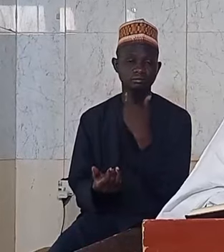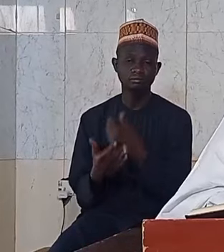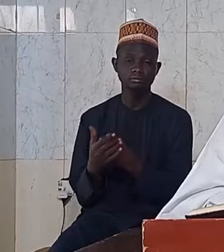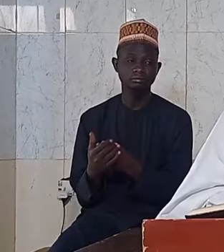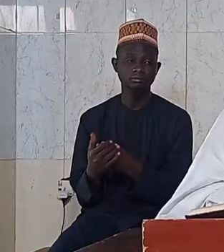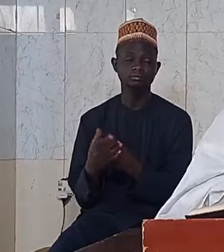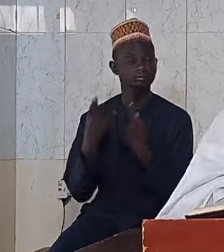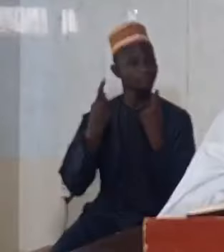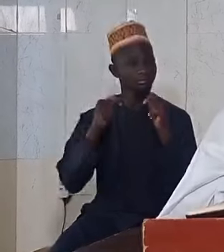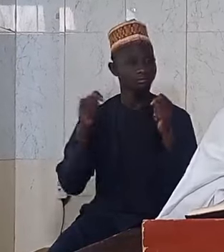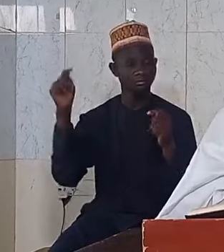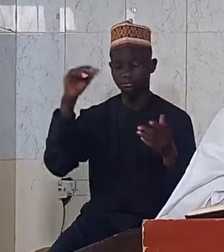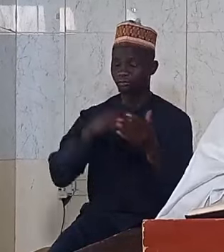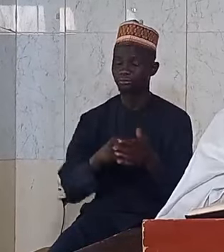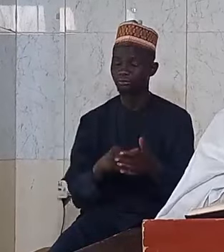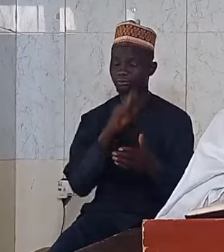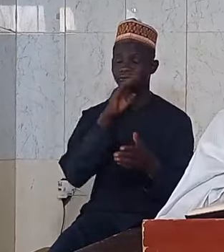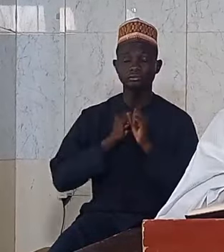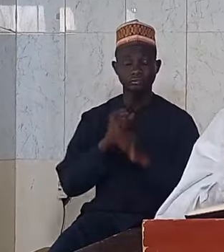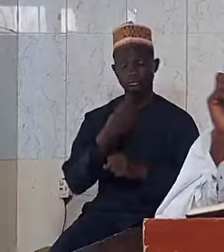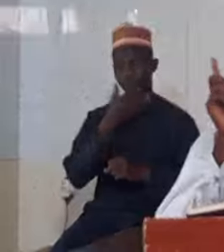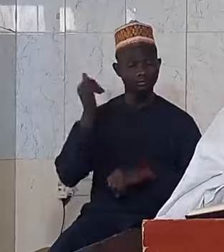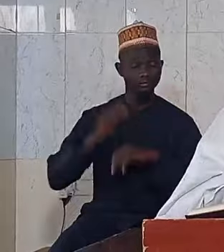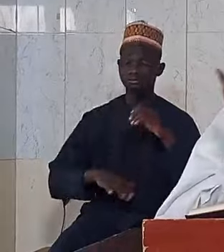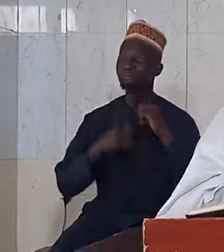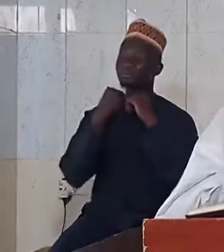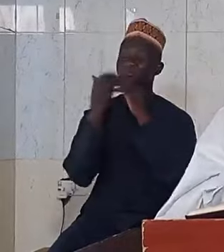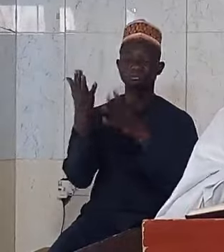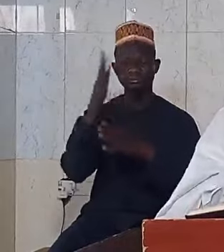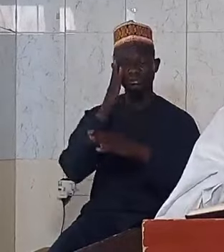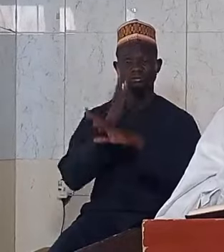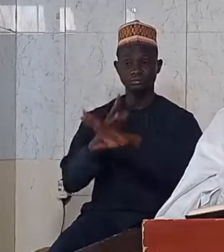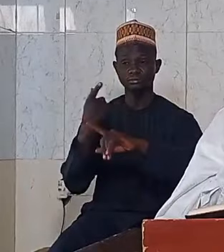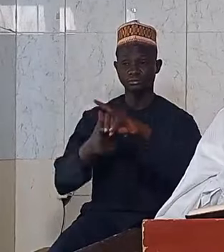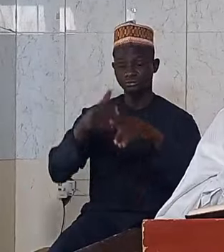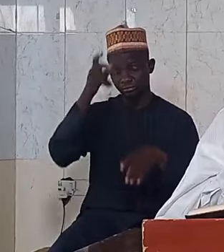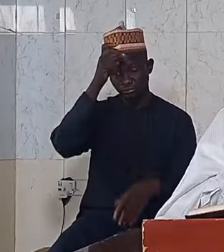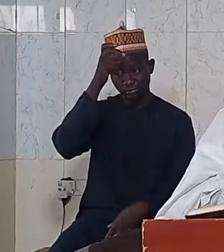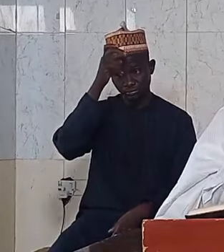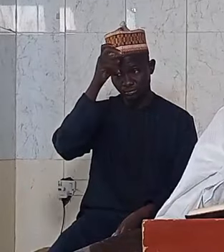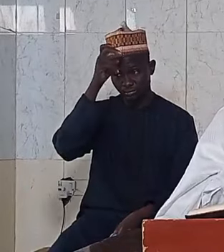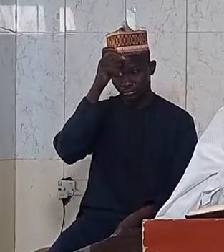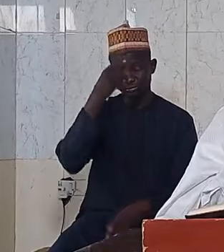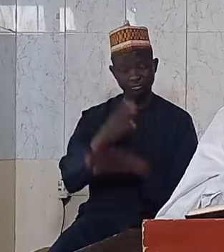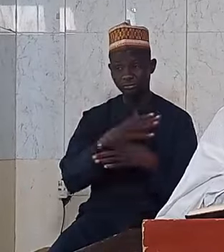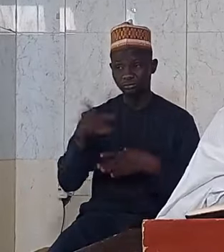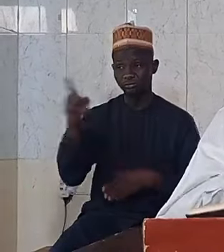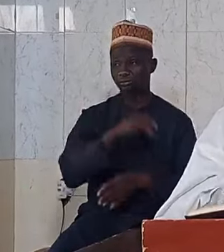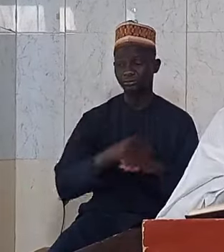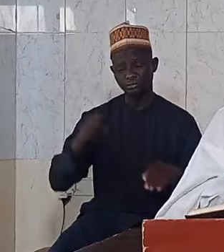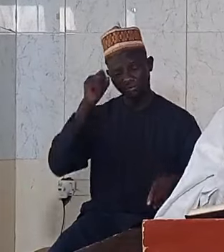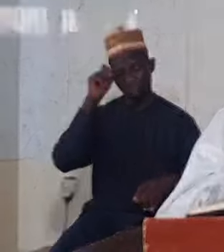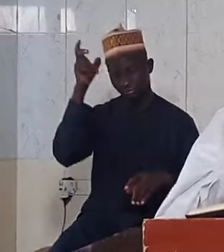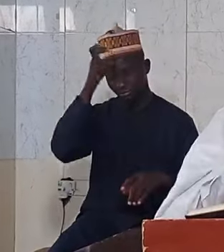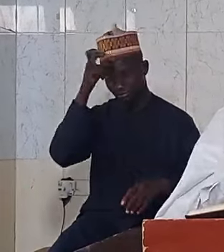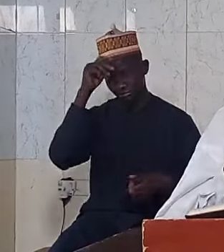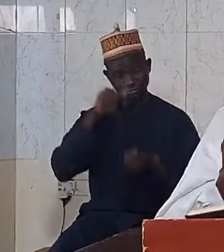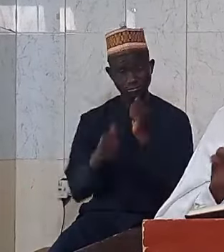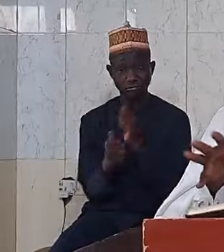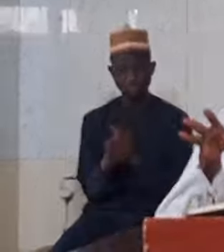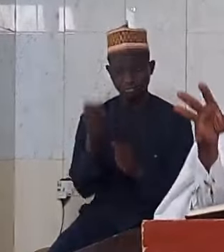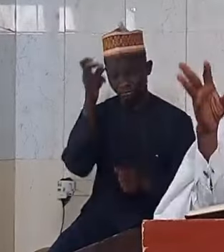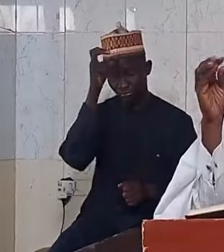to a dage wallahi zikirin nan ba ka da abin da zai tsare ka tsakaninka da duk wani sharri na